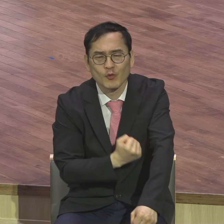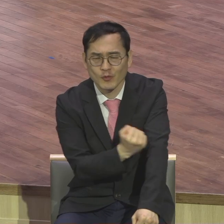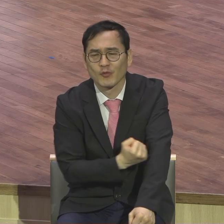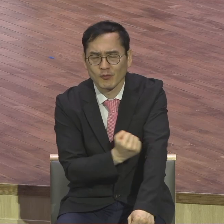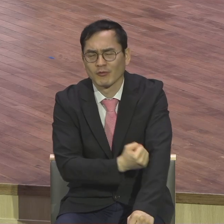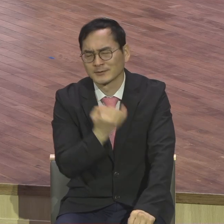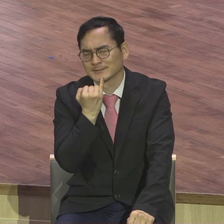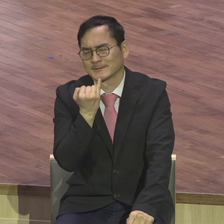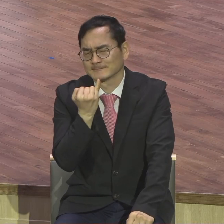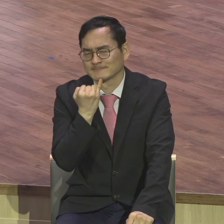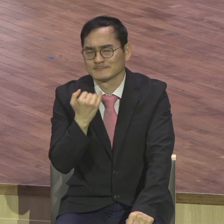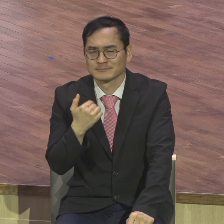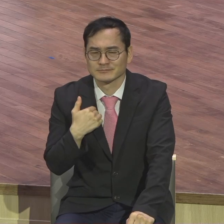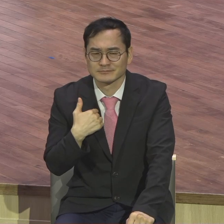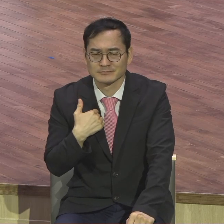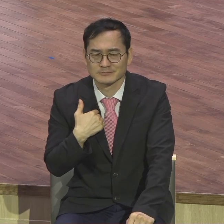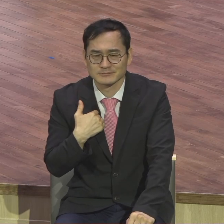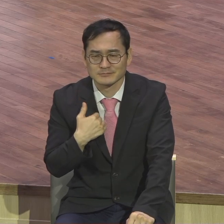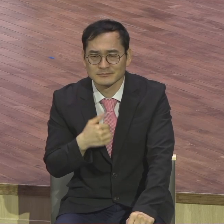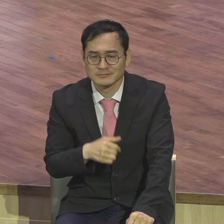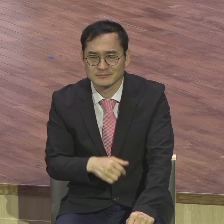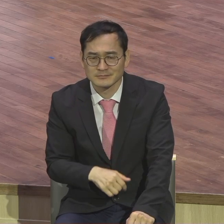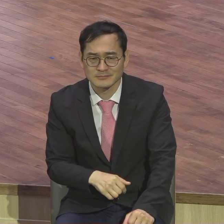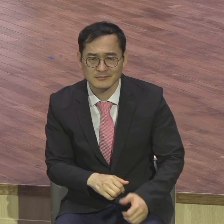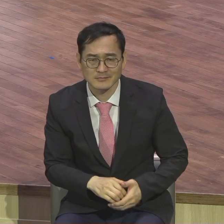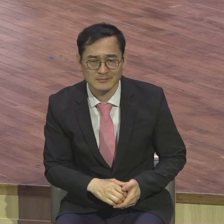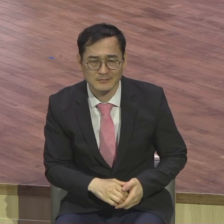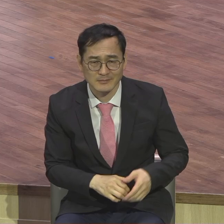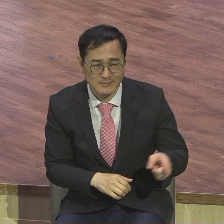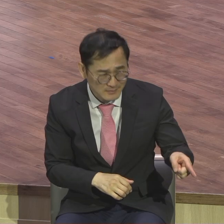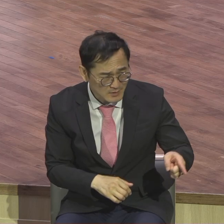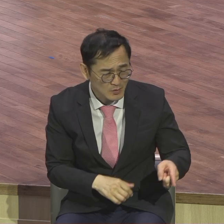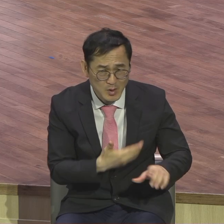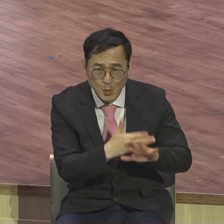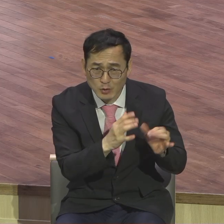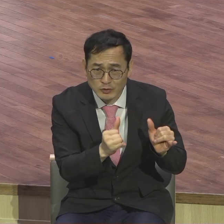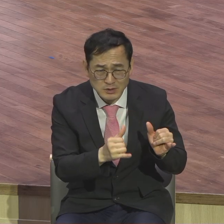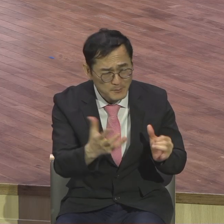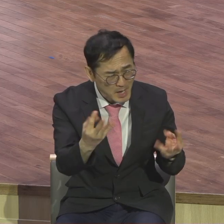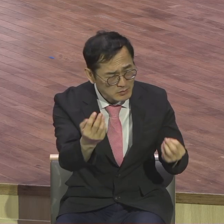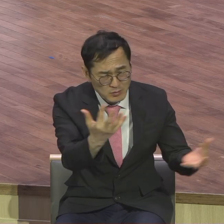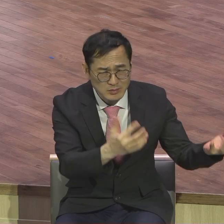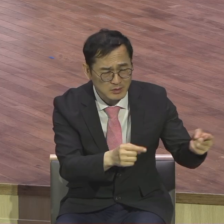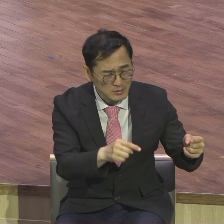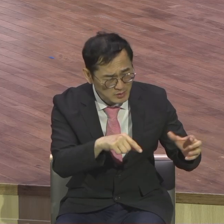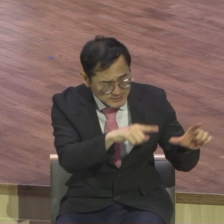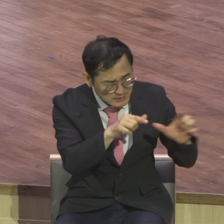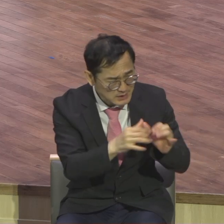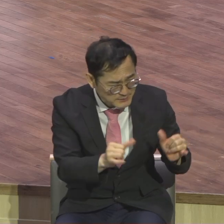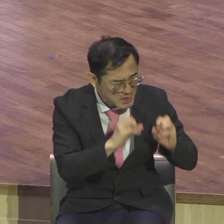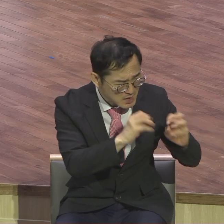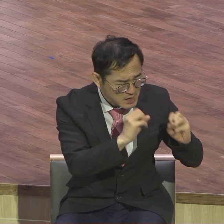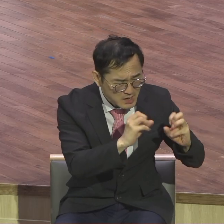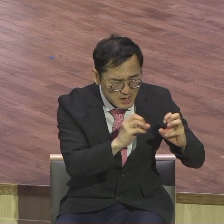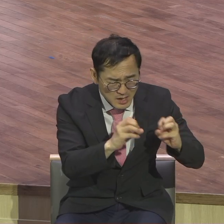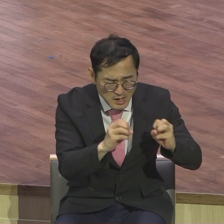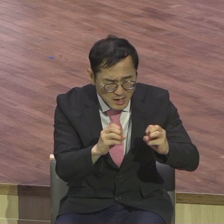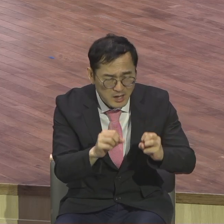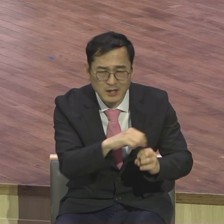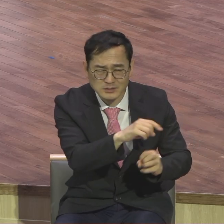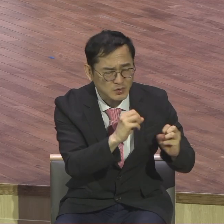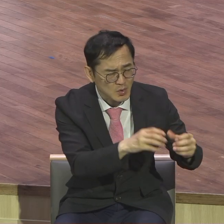한부도 만나본 적 없는 그런 사람이에요. 무조건적 사랑으로 그 영혼을 구원하기 위해서 우리가 라운지를 세우는데